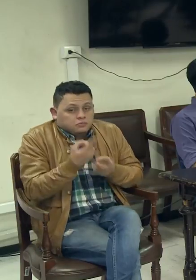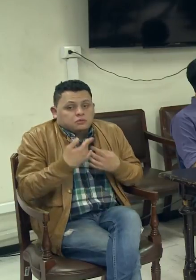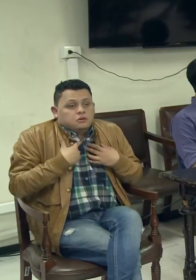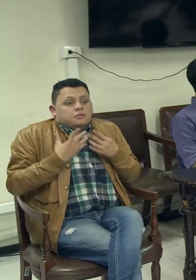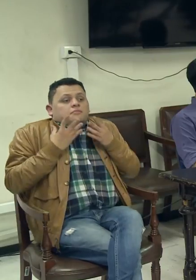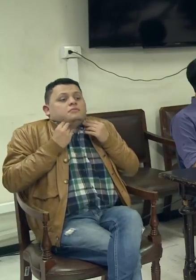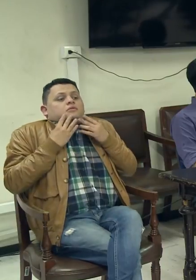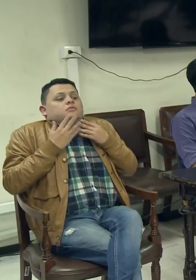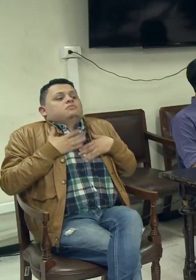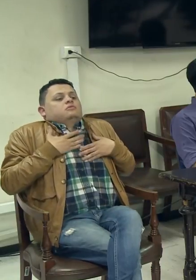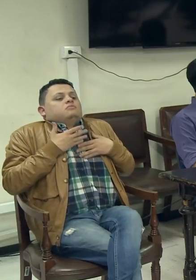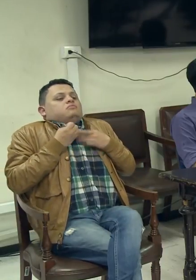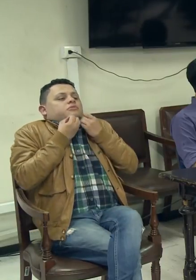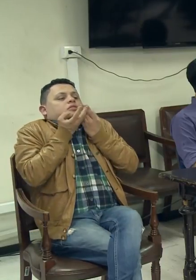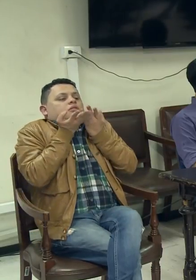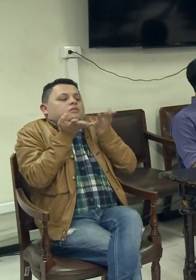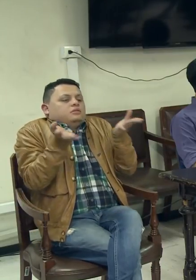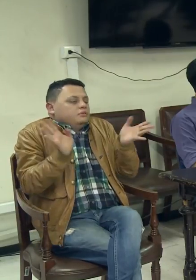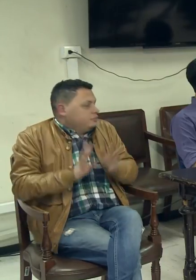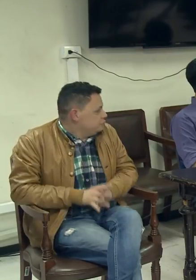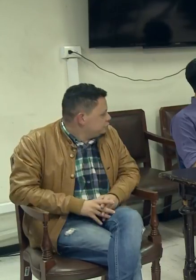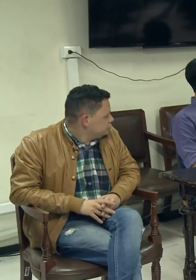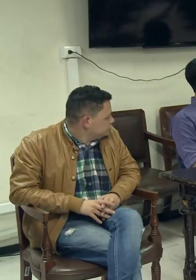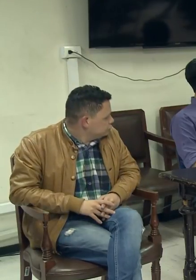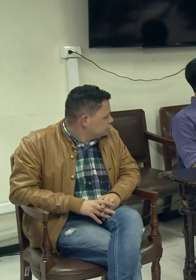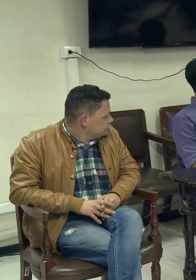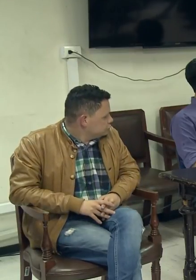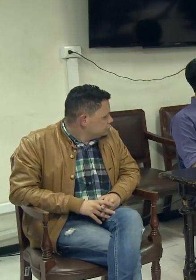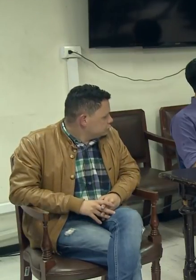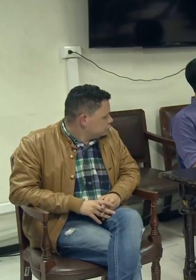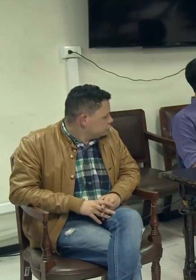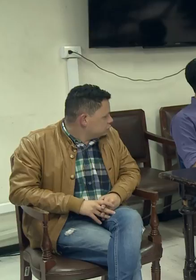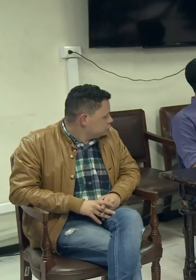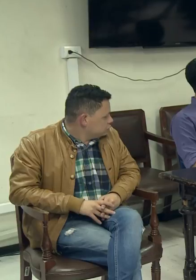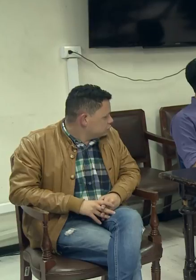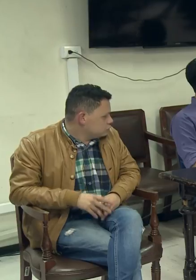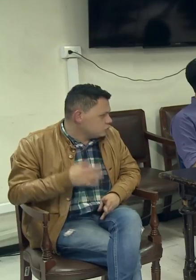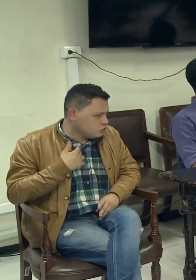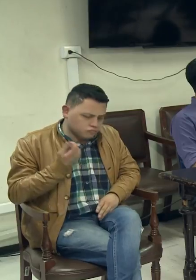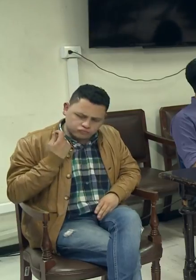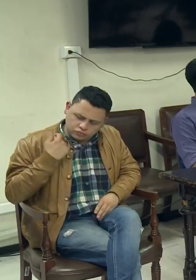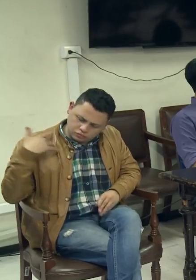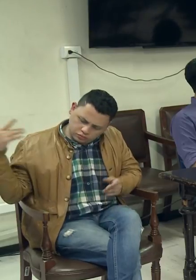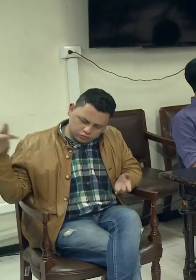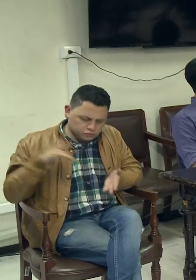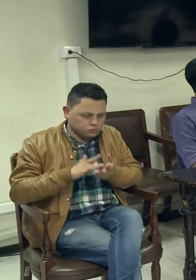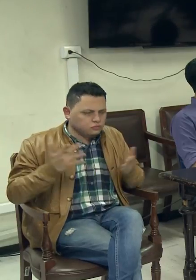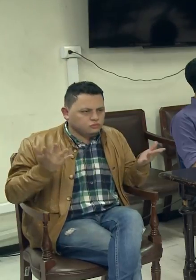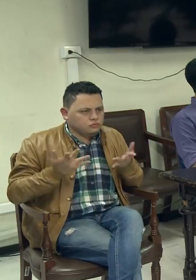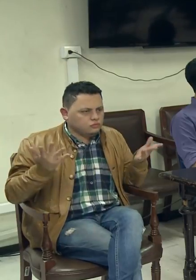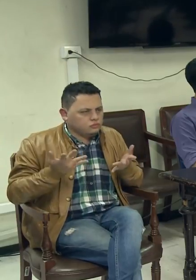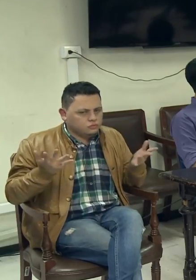porque tampoco quiero así como centralizar eso, pero yo acabo de venir de